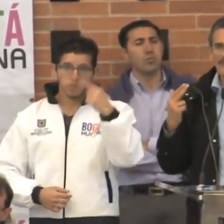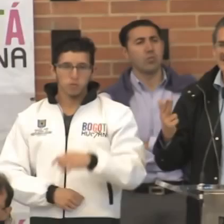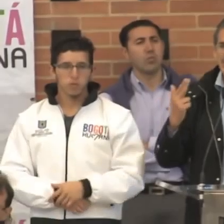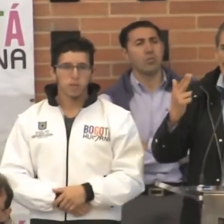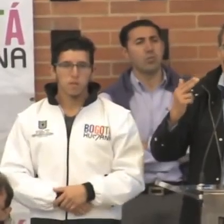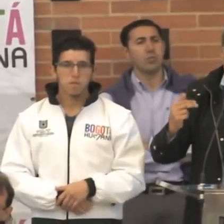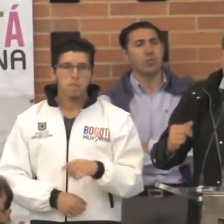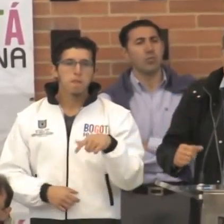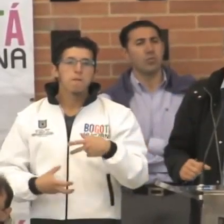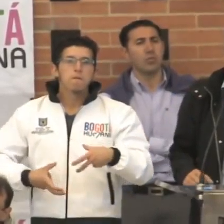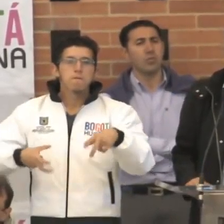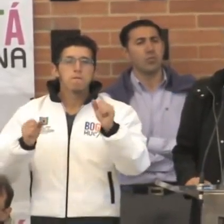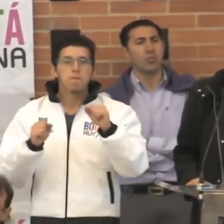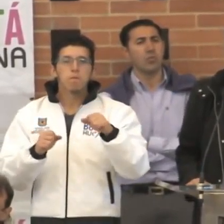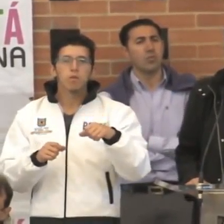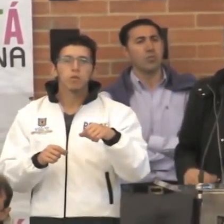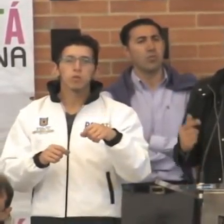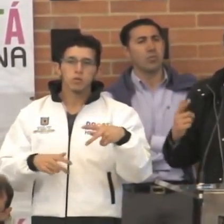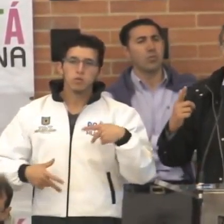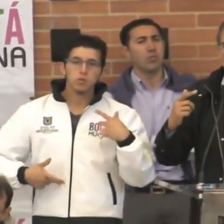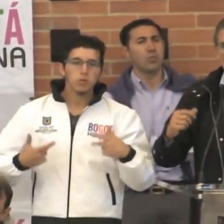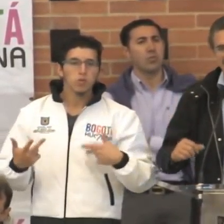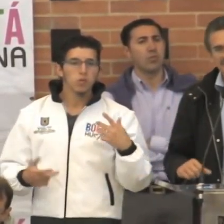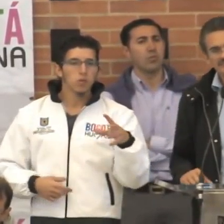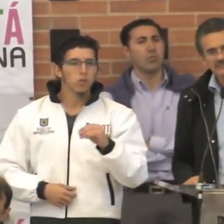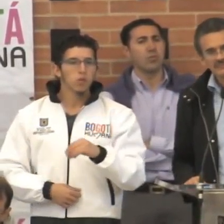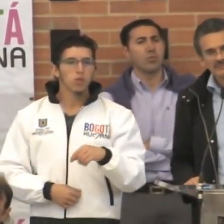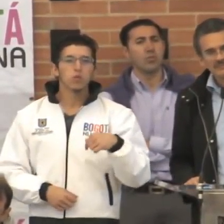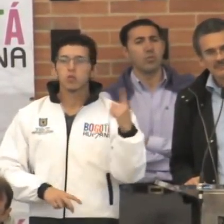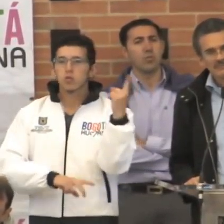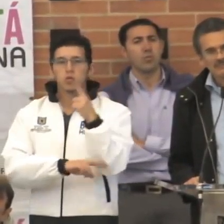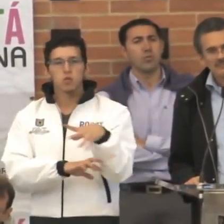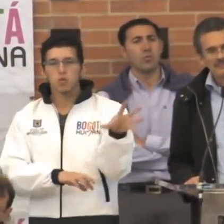Un nuevo pacto por la vida vamos a hacer diariamente.